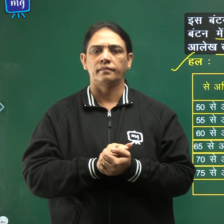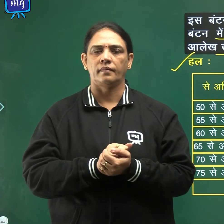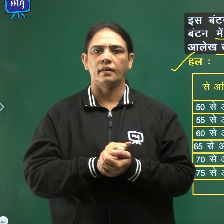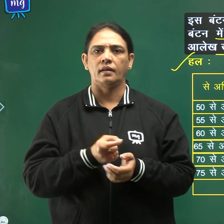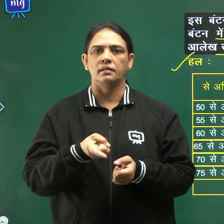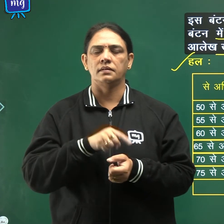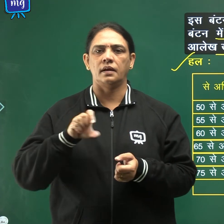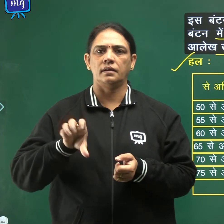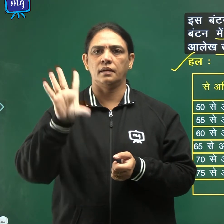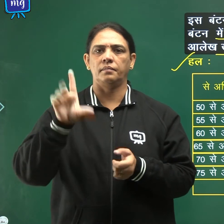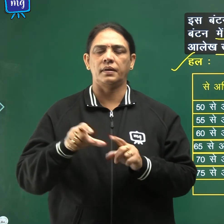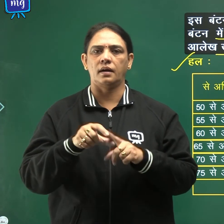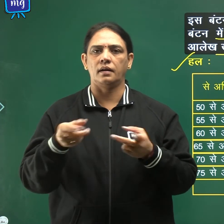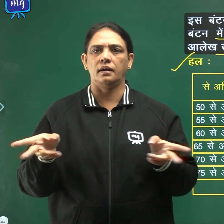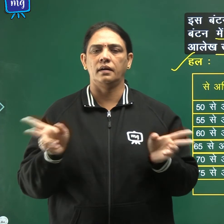से अधिक प्रकार की